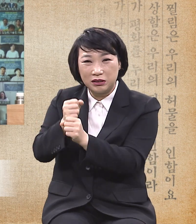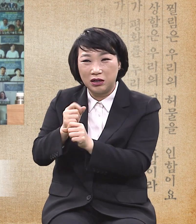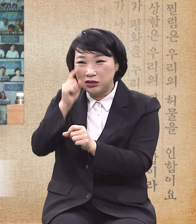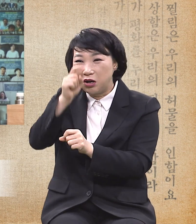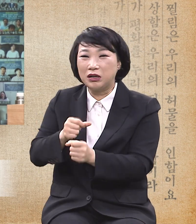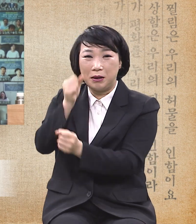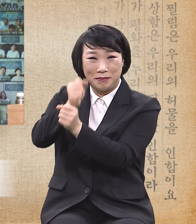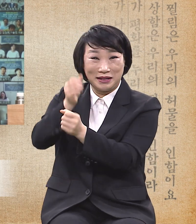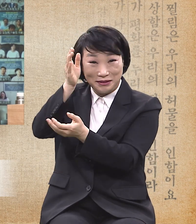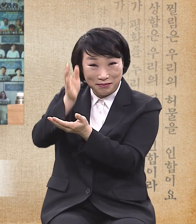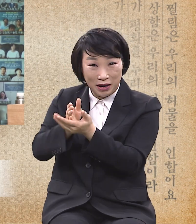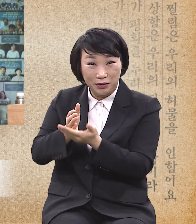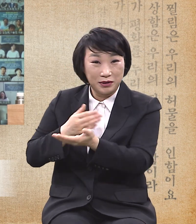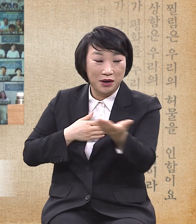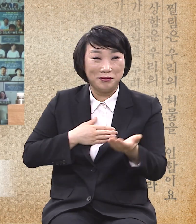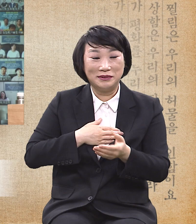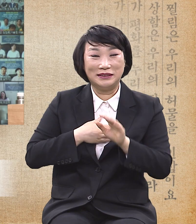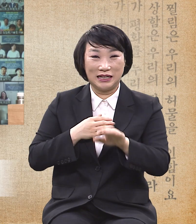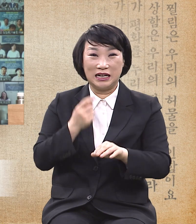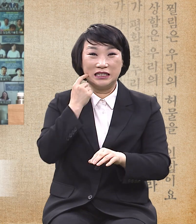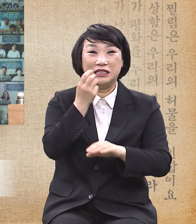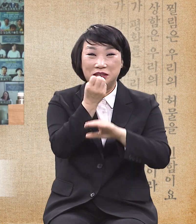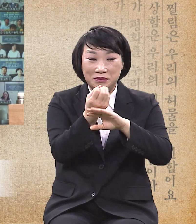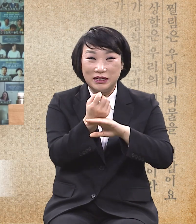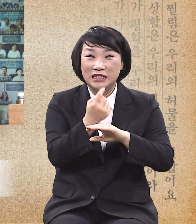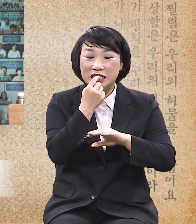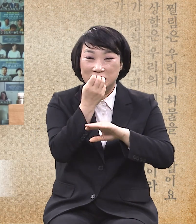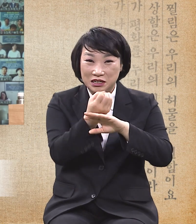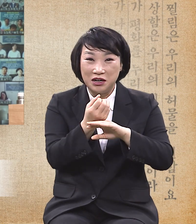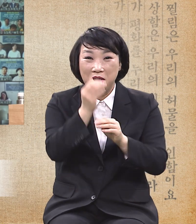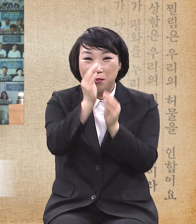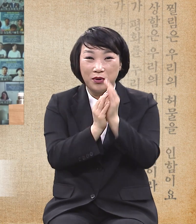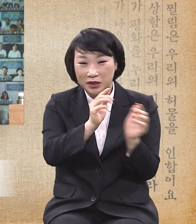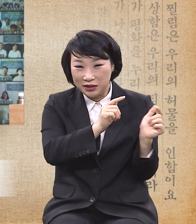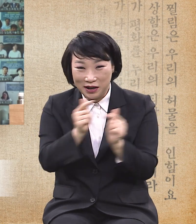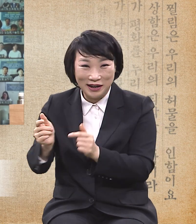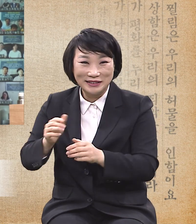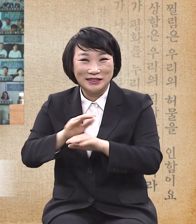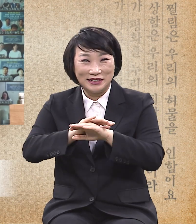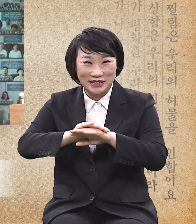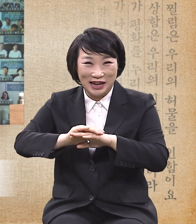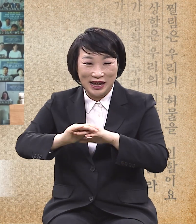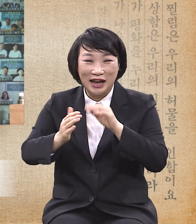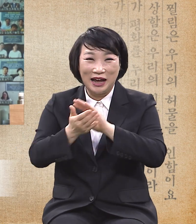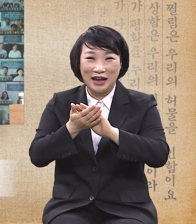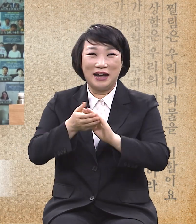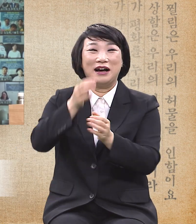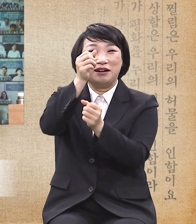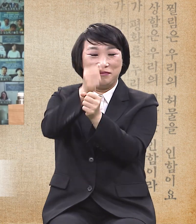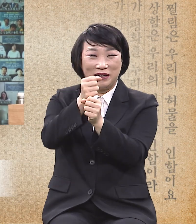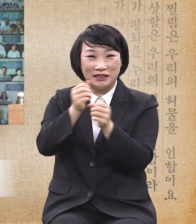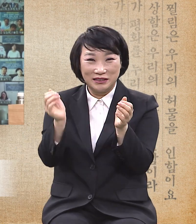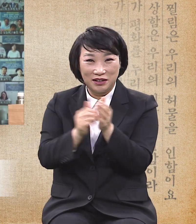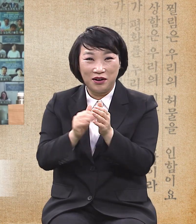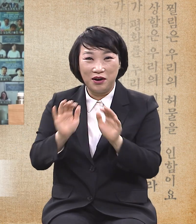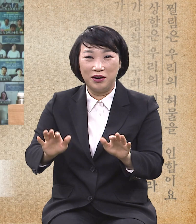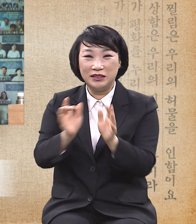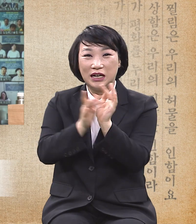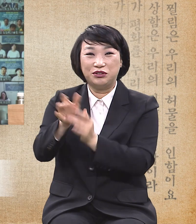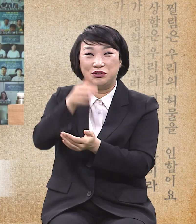말고 여러분 금이나 은이나 보석으로 잘 지어서 예수 그리스도의